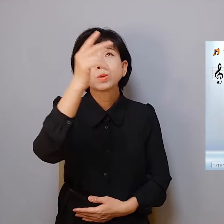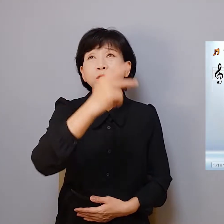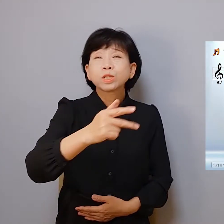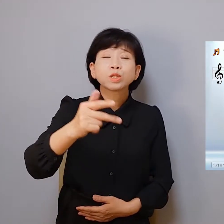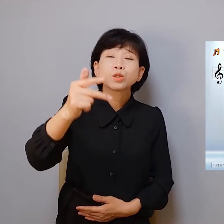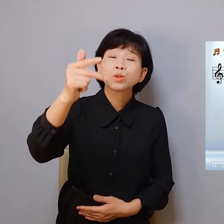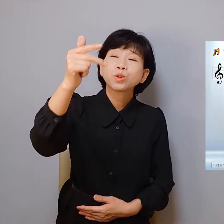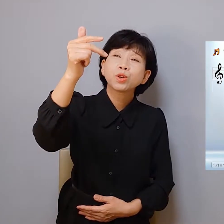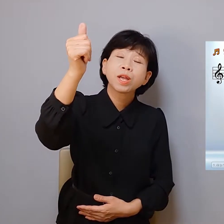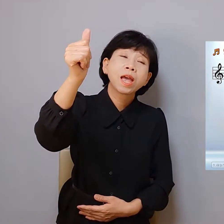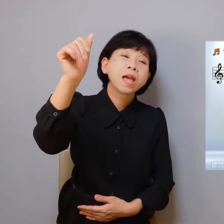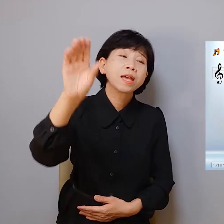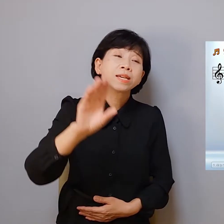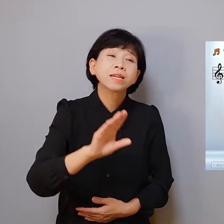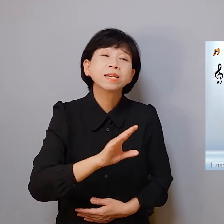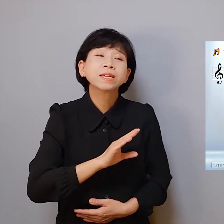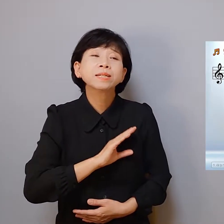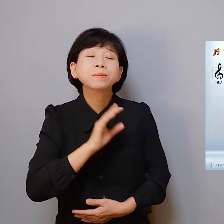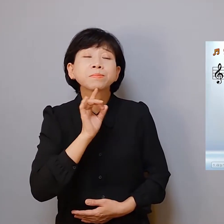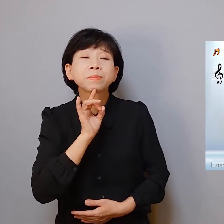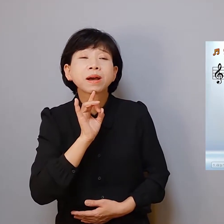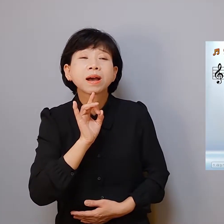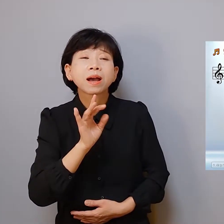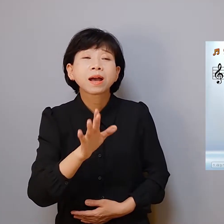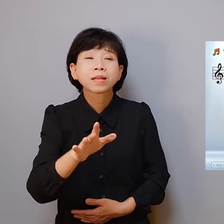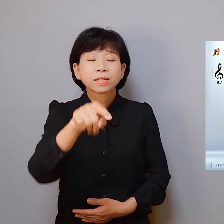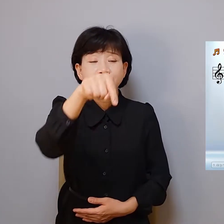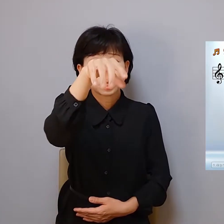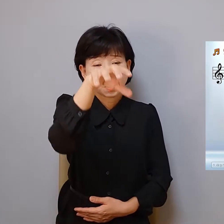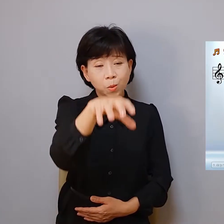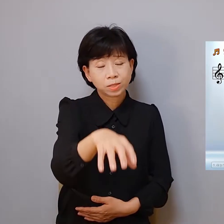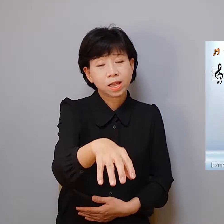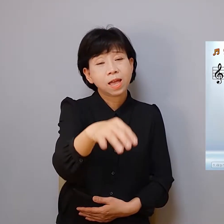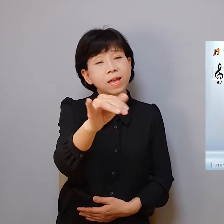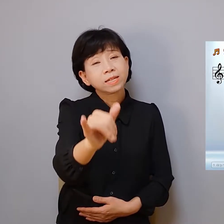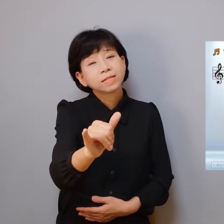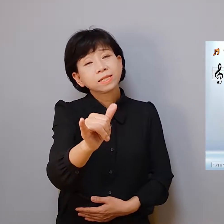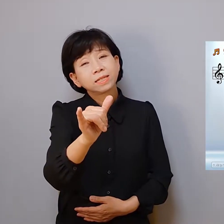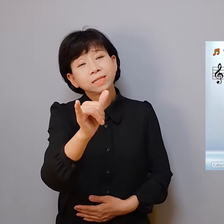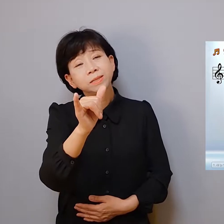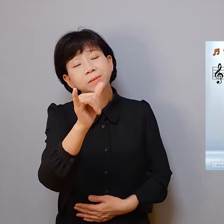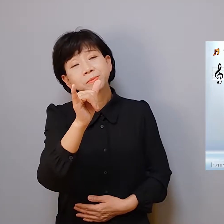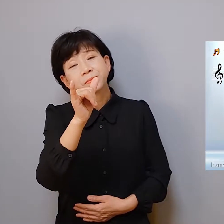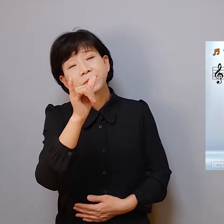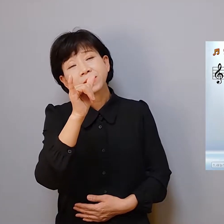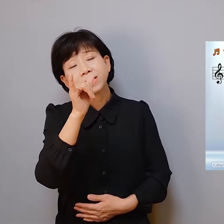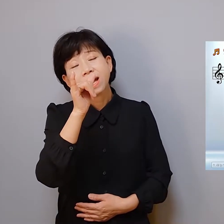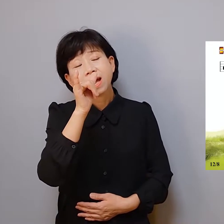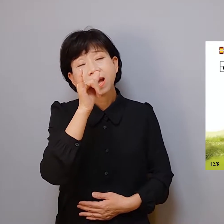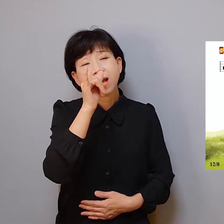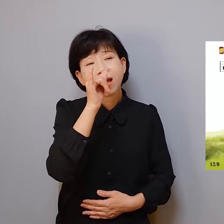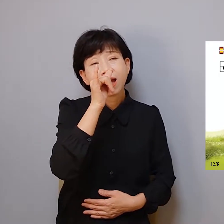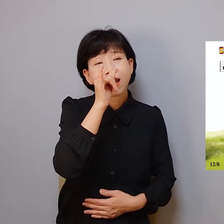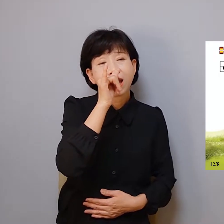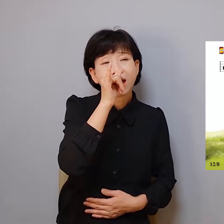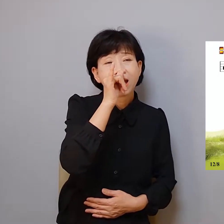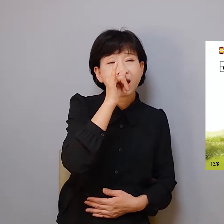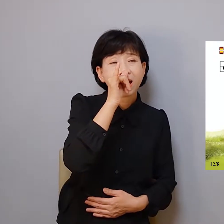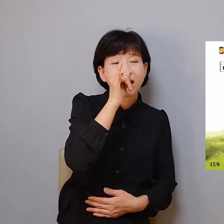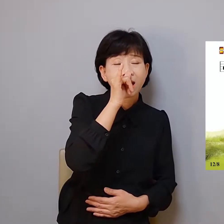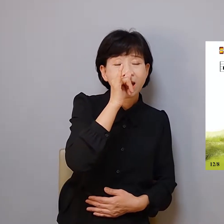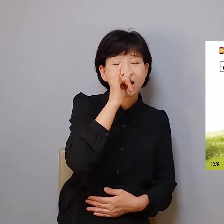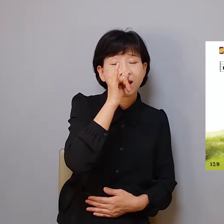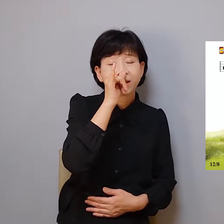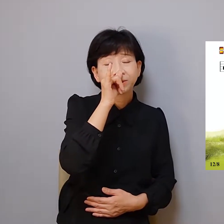이름만이 오직 주의 이름만 이곳에 주여 우린